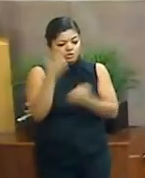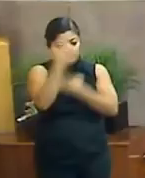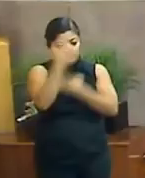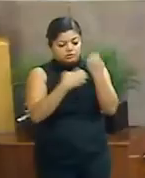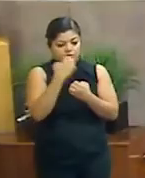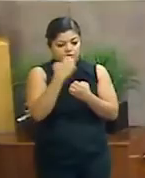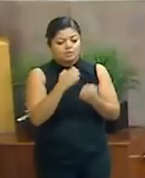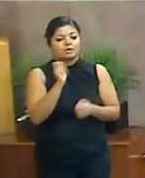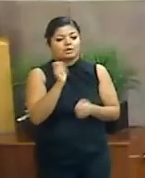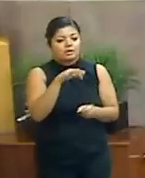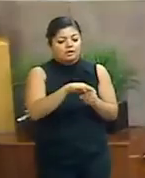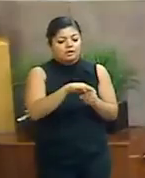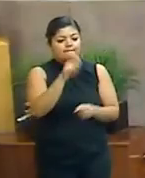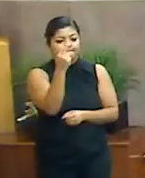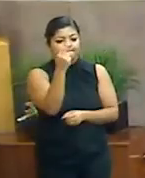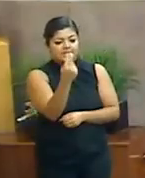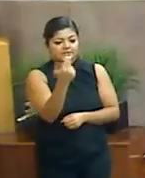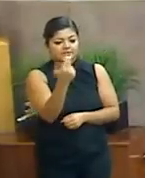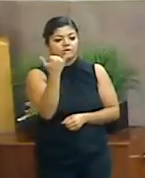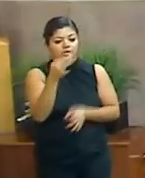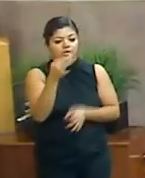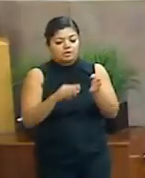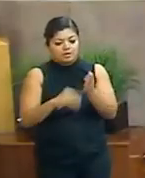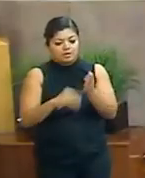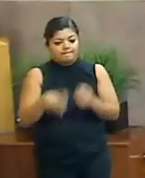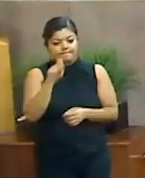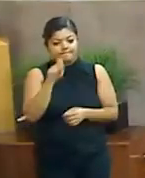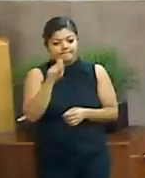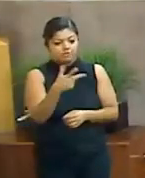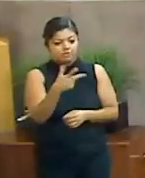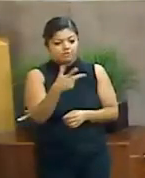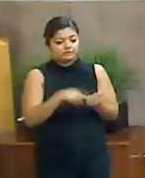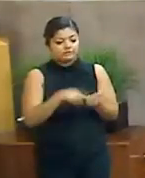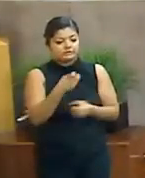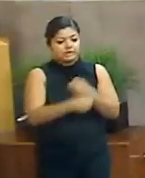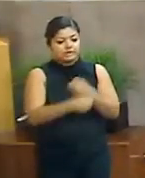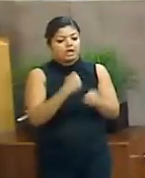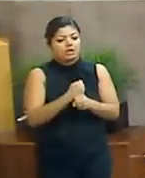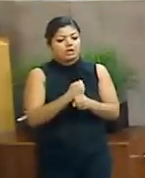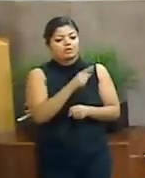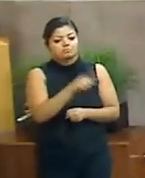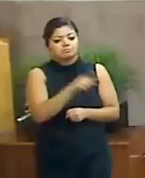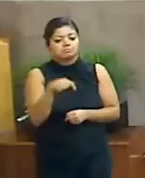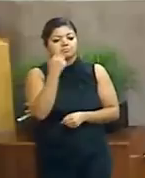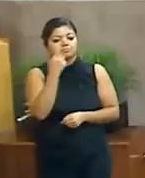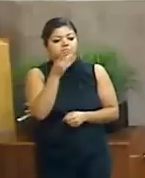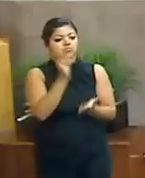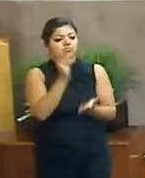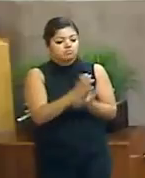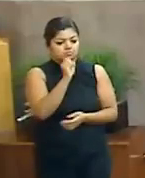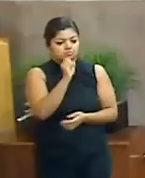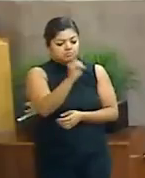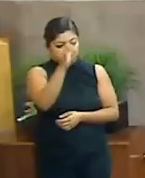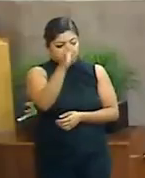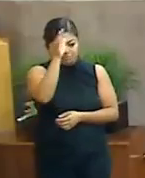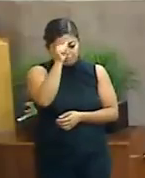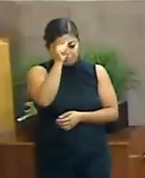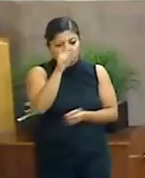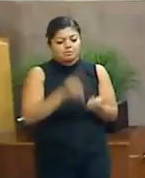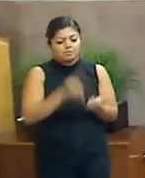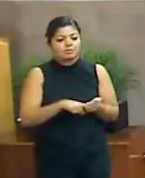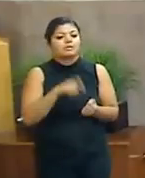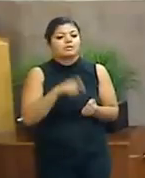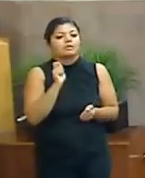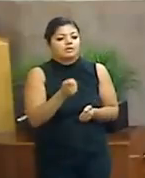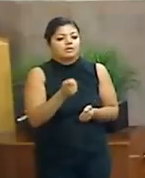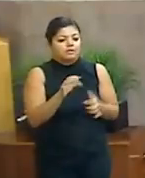posicional electoral 25 y en la operación 28 2 de este año y cada caso único se confirme el articulado en lo que son